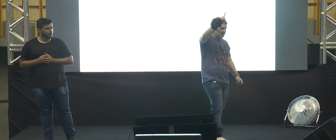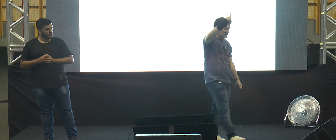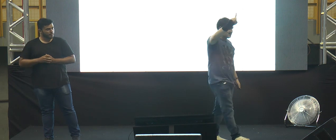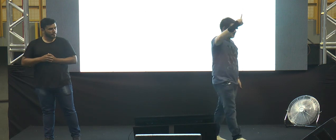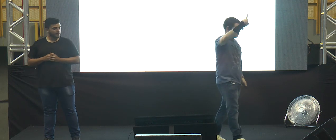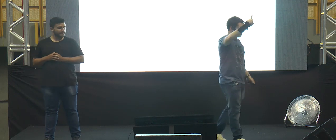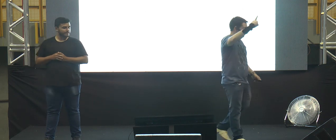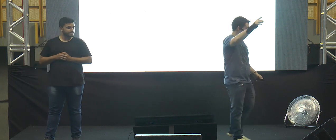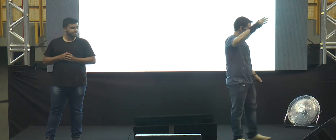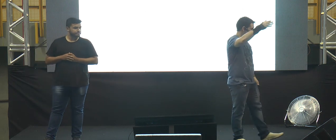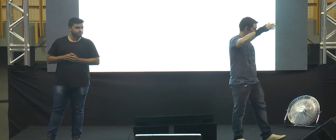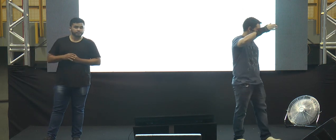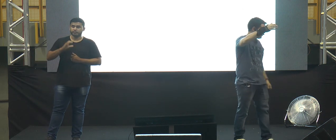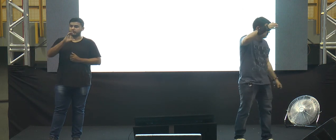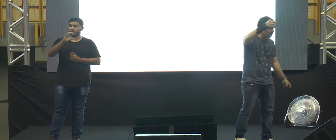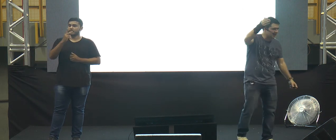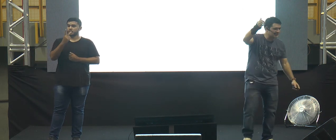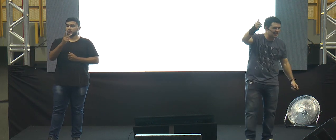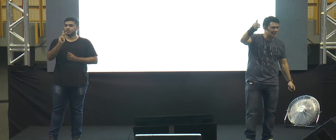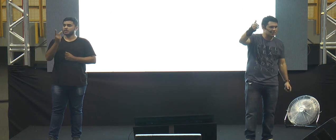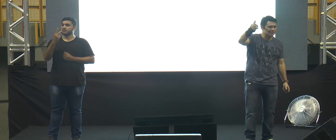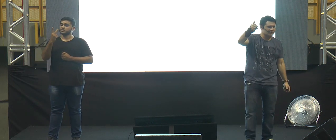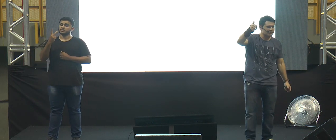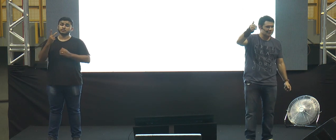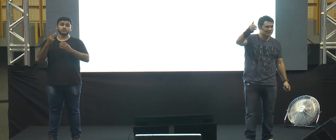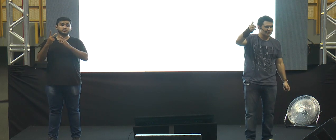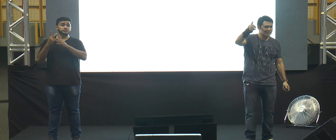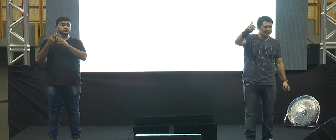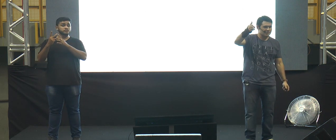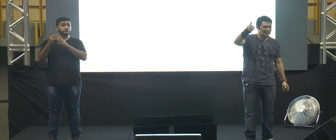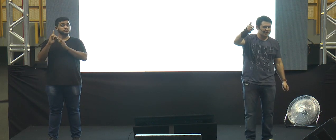C2H2, na primeira reação, está do lado esquerdo ou do lado direito?